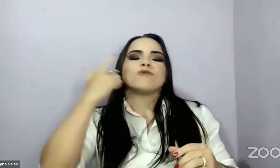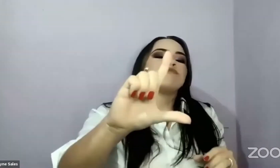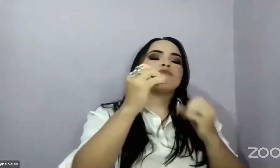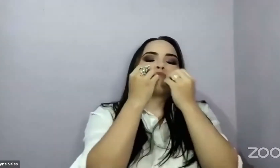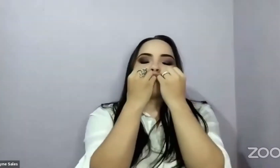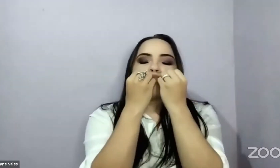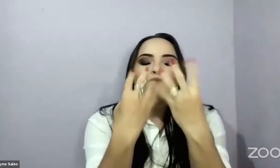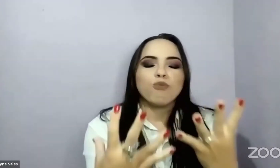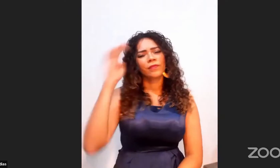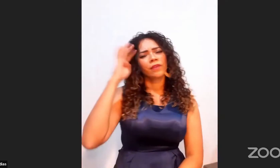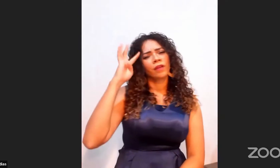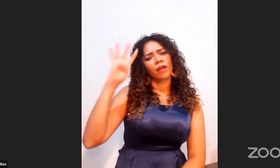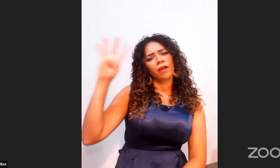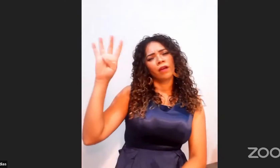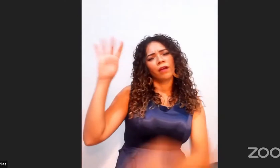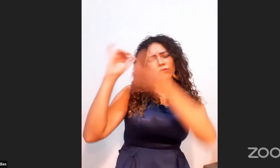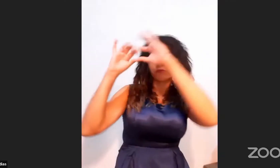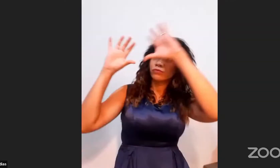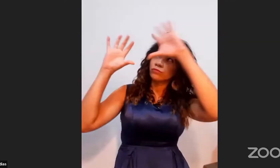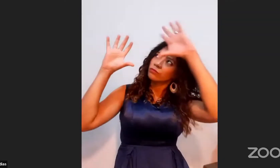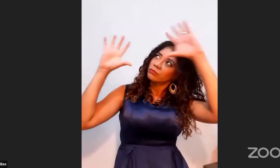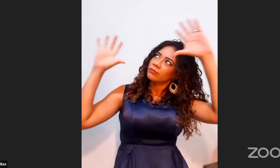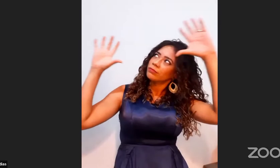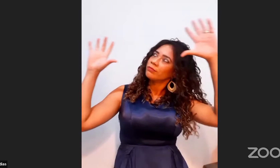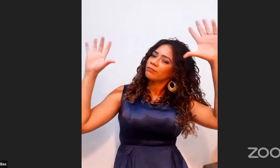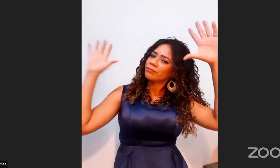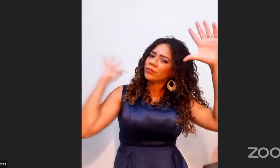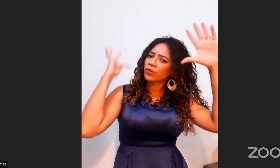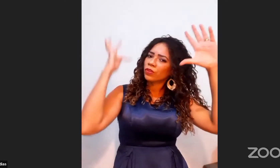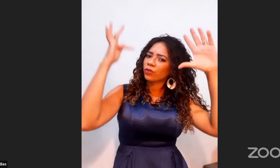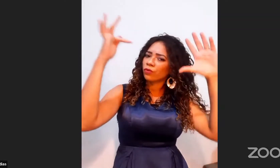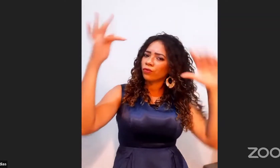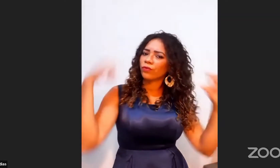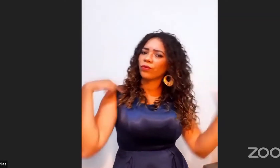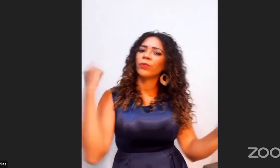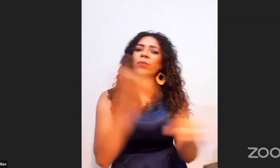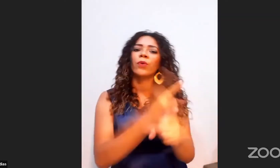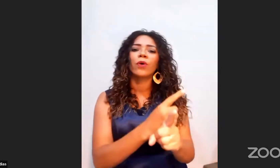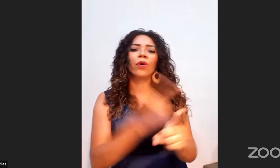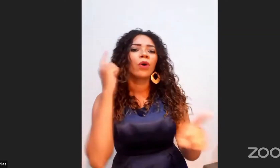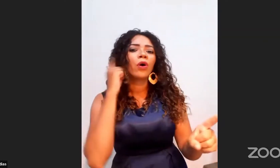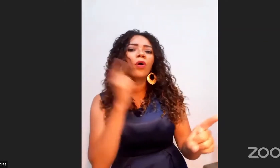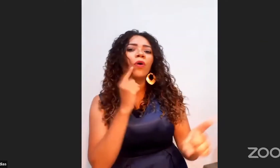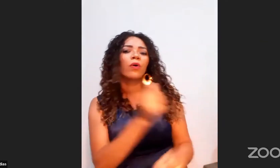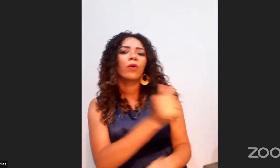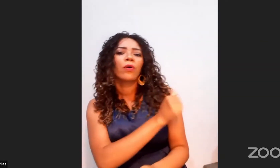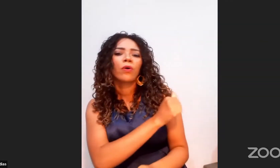surdos, a Kelly, que também é uma professora e que agora está habilitada para conseguir ajudar os seus alunos